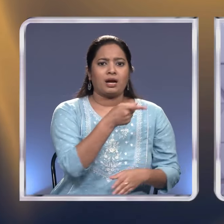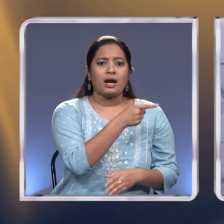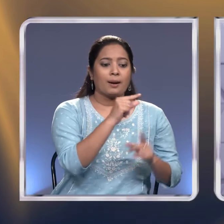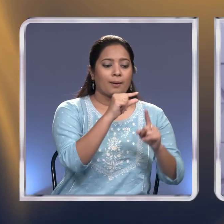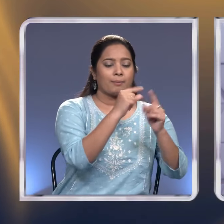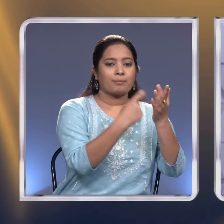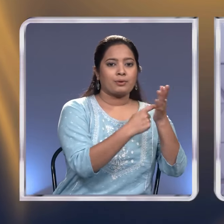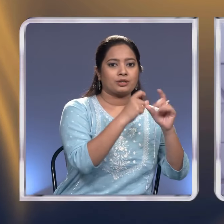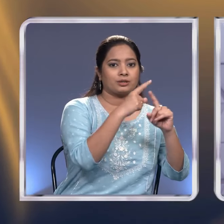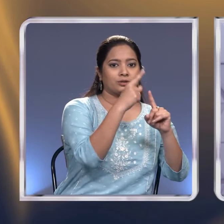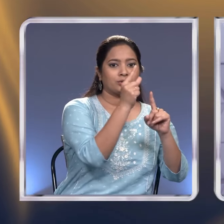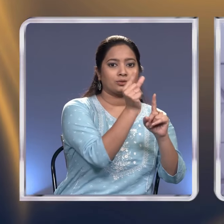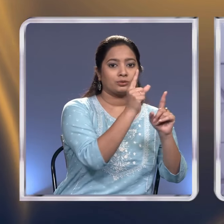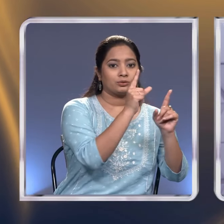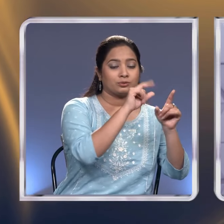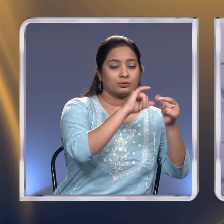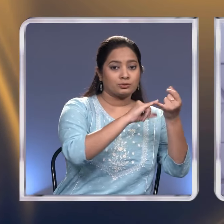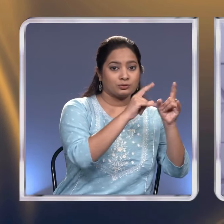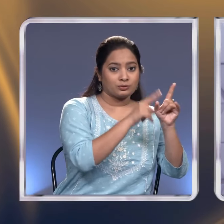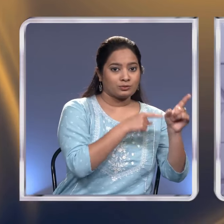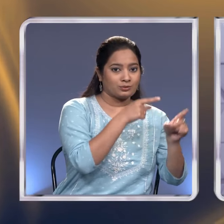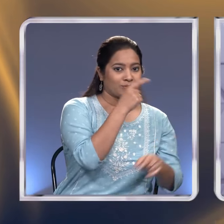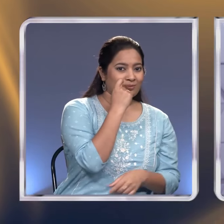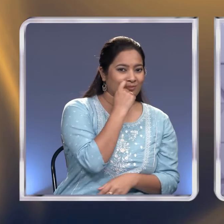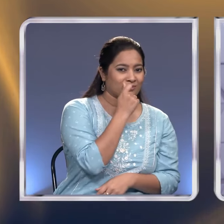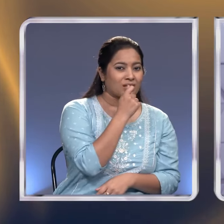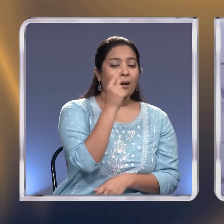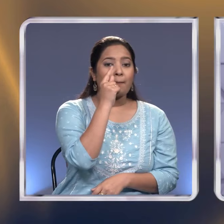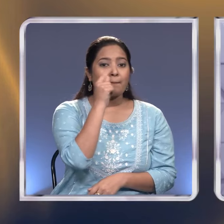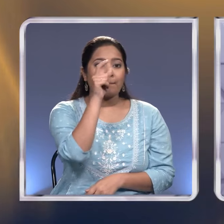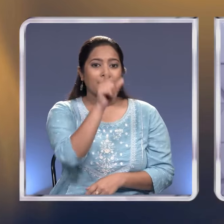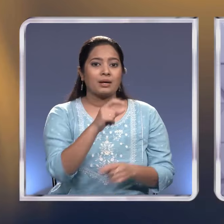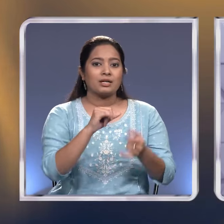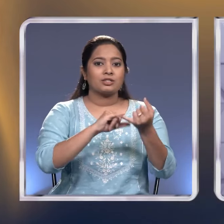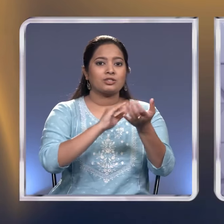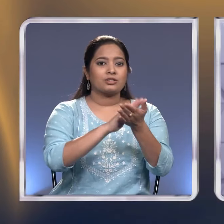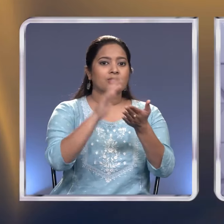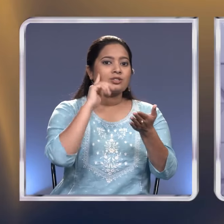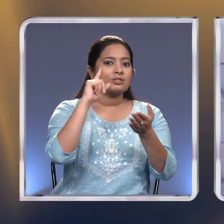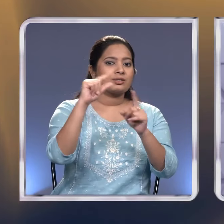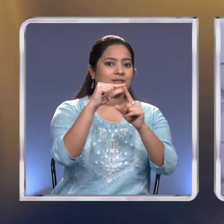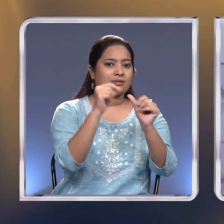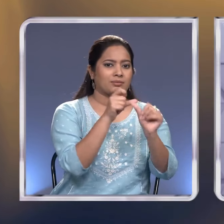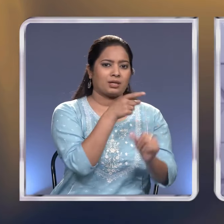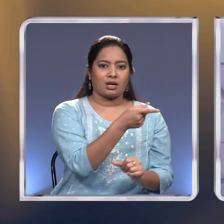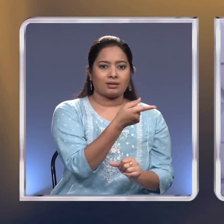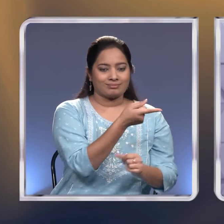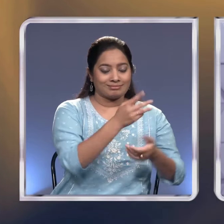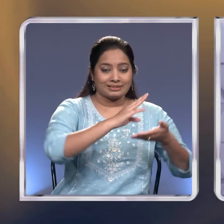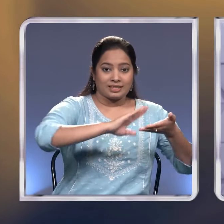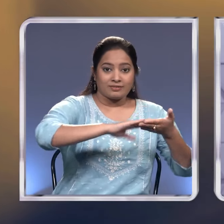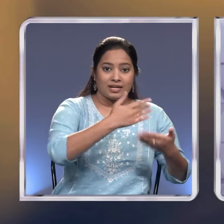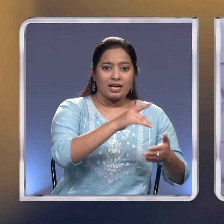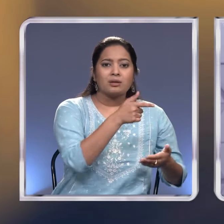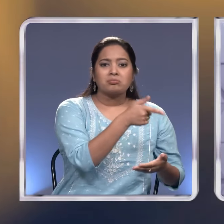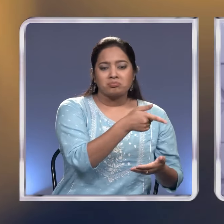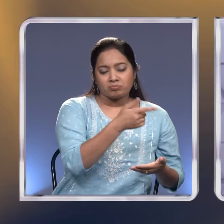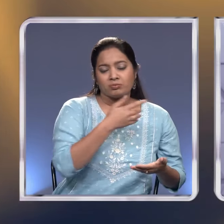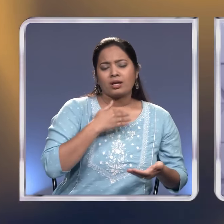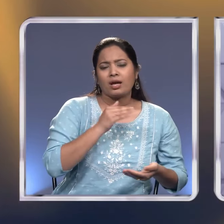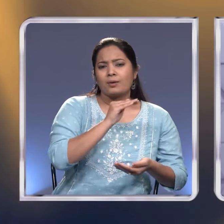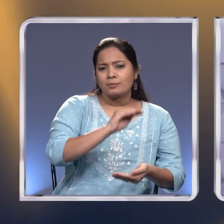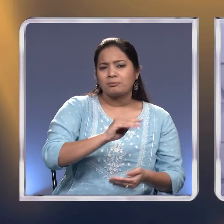हैं प्रत्युष और शिल्पा से। हर विवाहित जोड़े की तरह इनकी भी ख्वाहिश थी कि परमेश्वर इन्हें एक बहुत ही प्यारे से